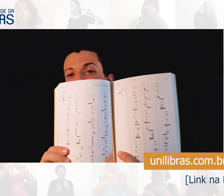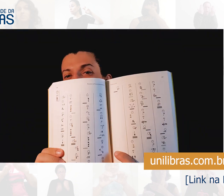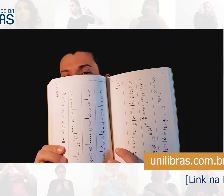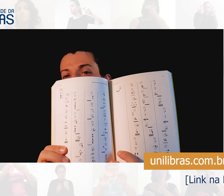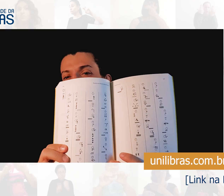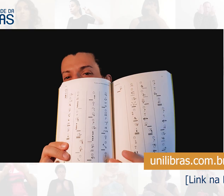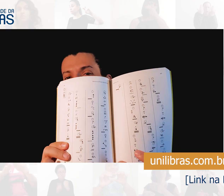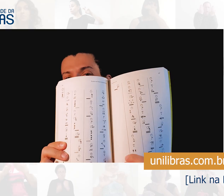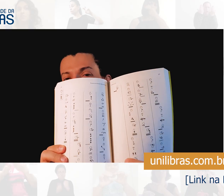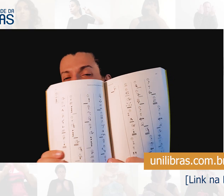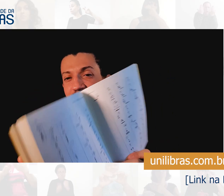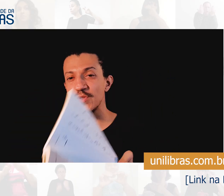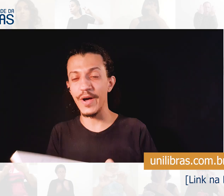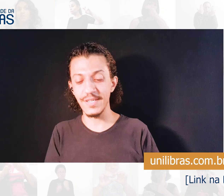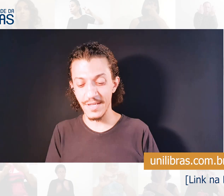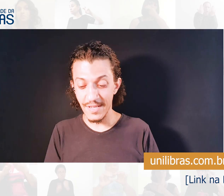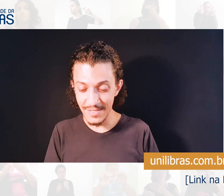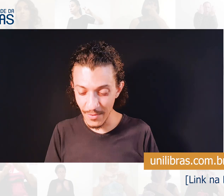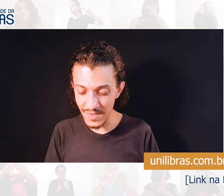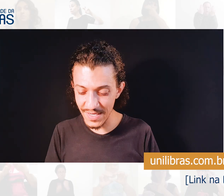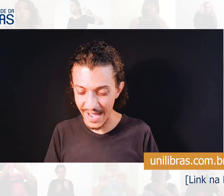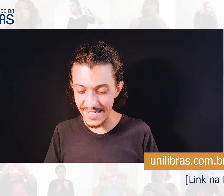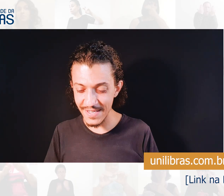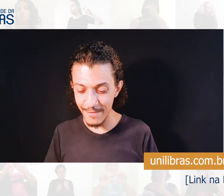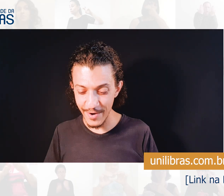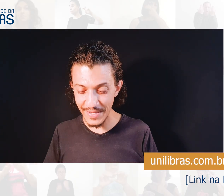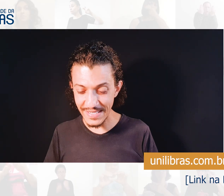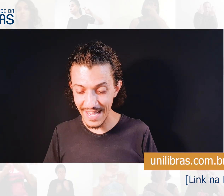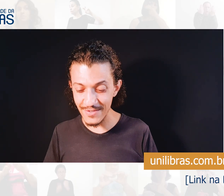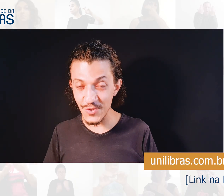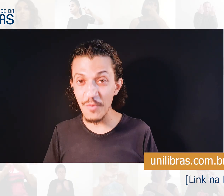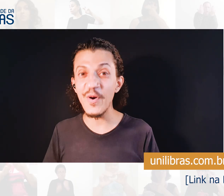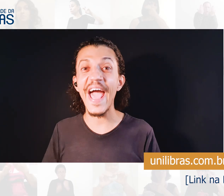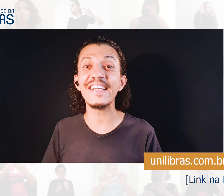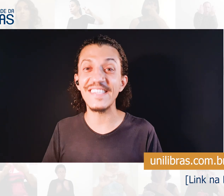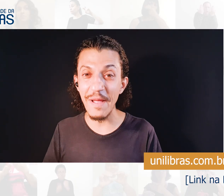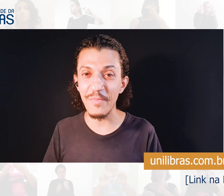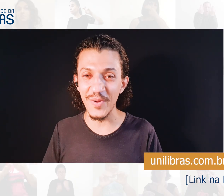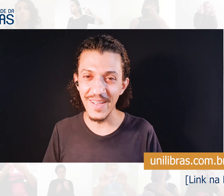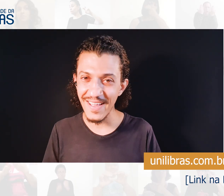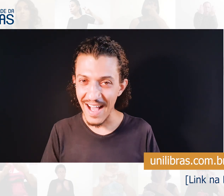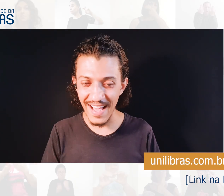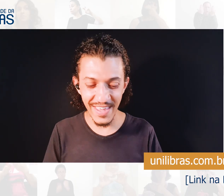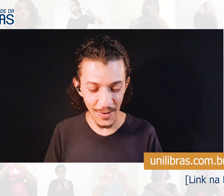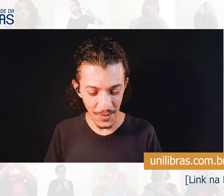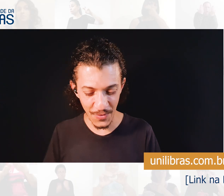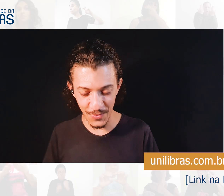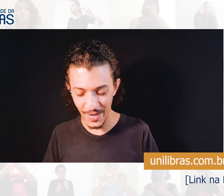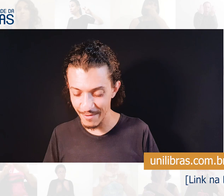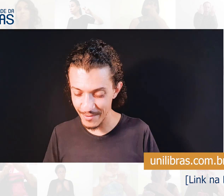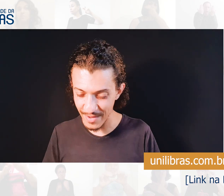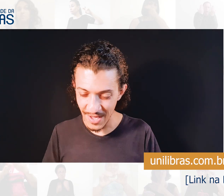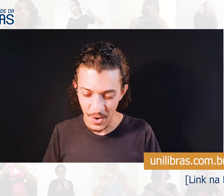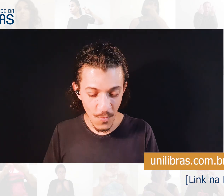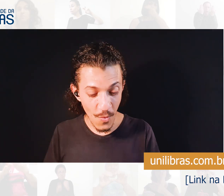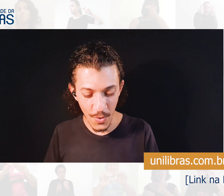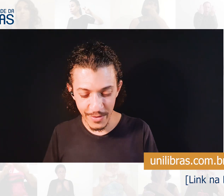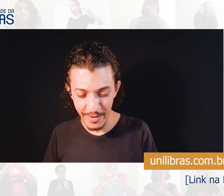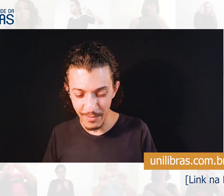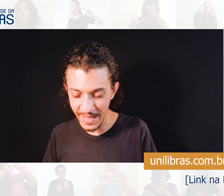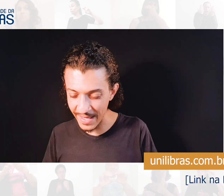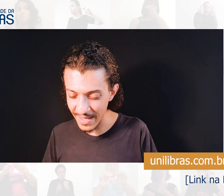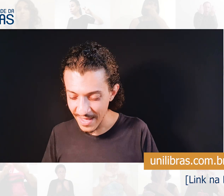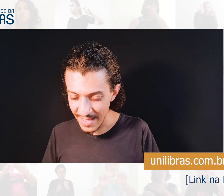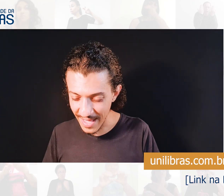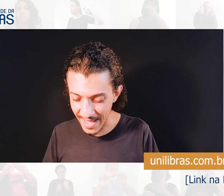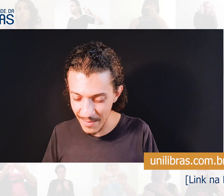para escrever essas histórias são sinais que foram ensinados como exemplo aqui ao longo do livro. Um ou outro